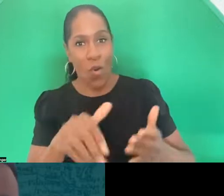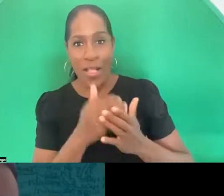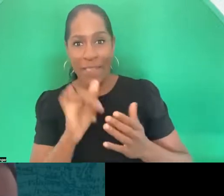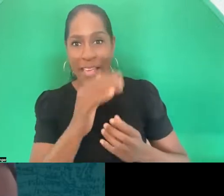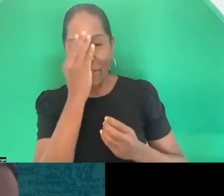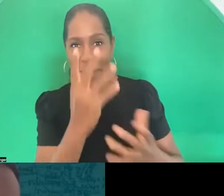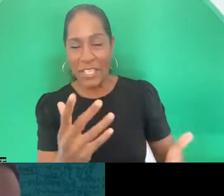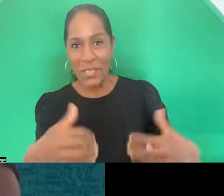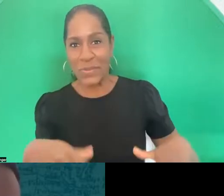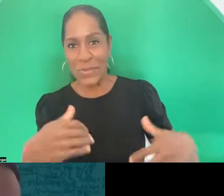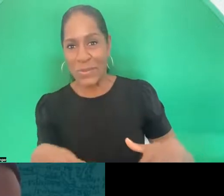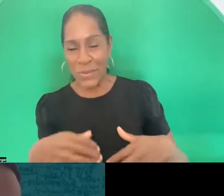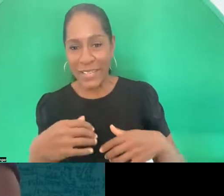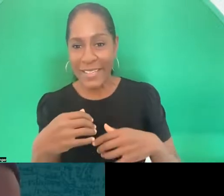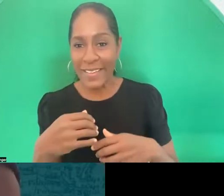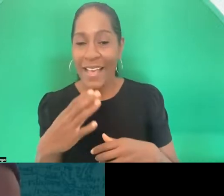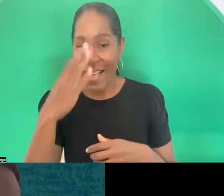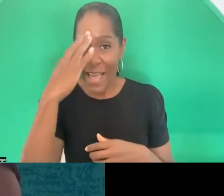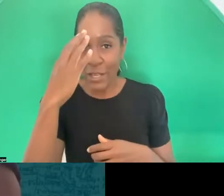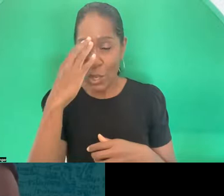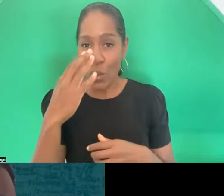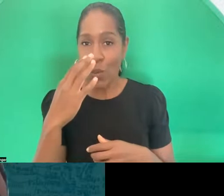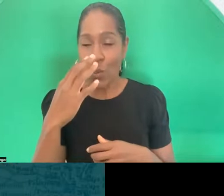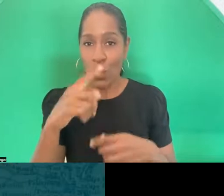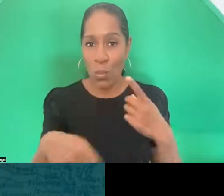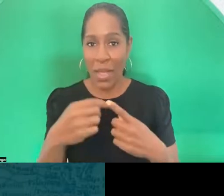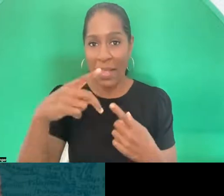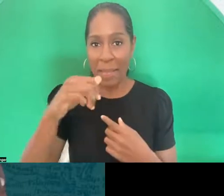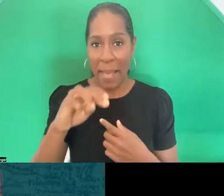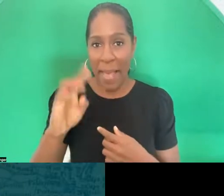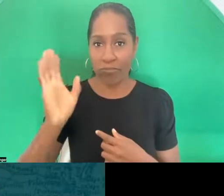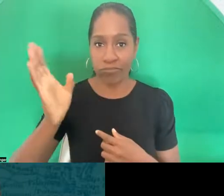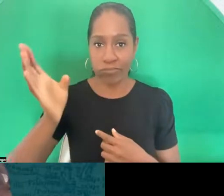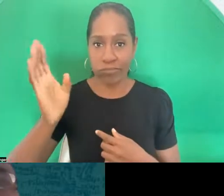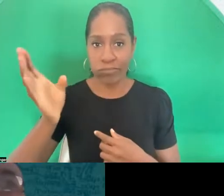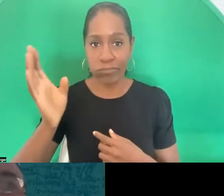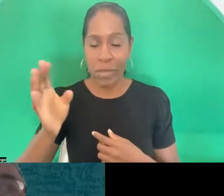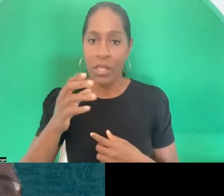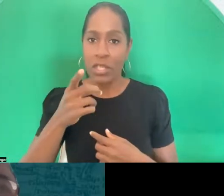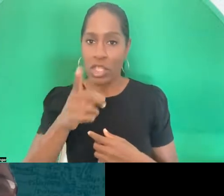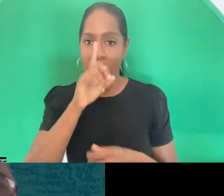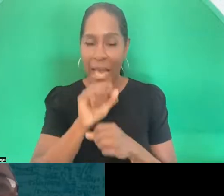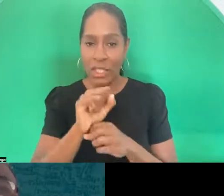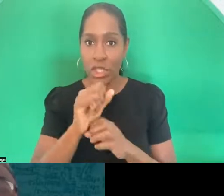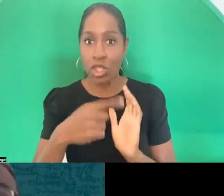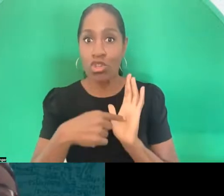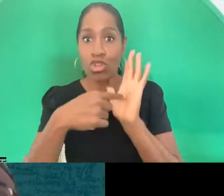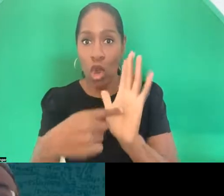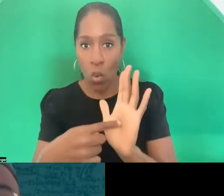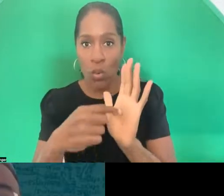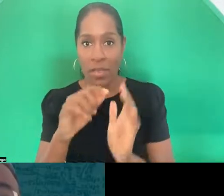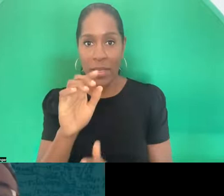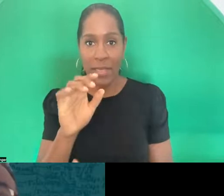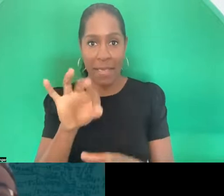información fue muy informativo sé como parte de la representación de pan ella mostró